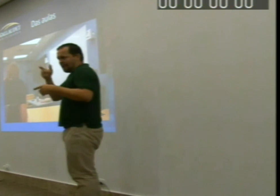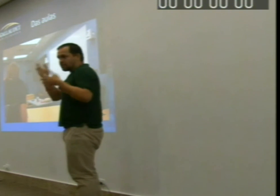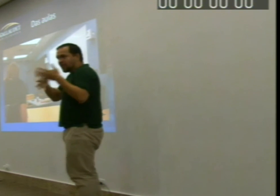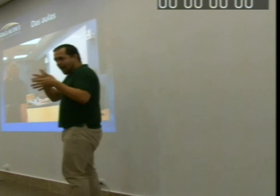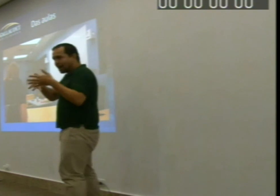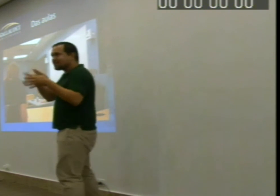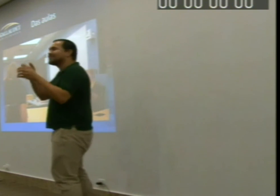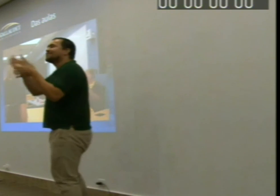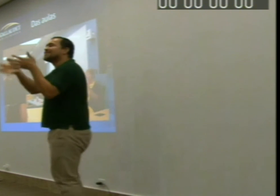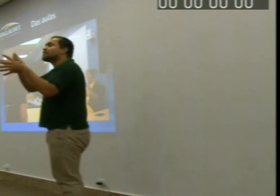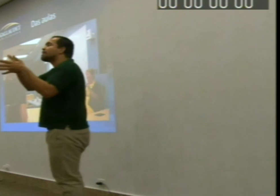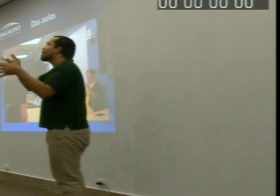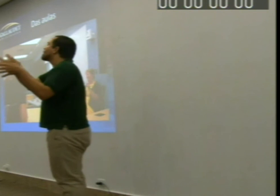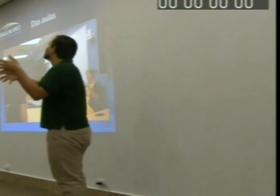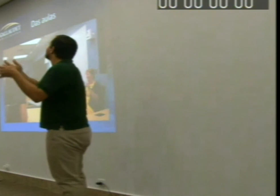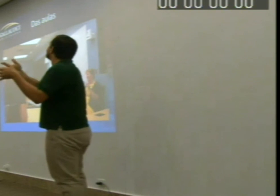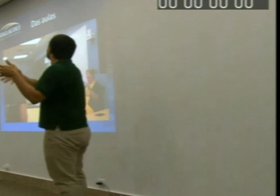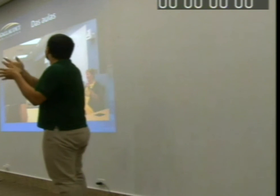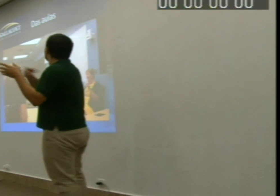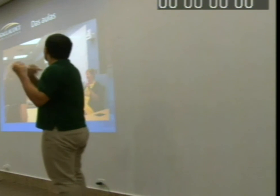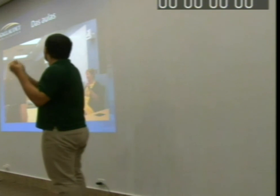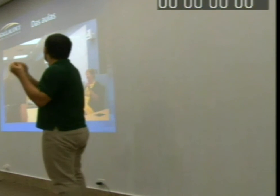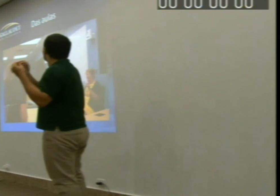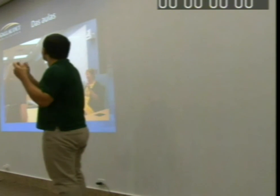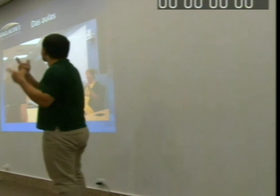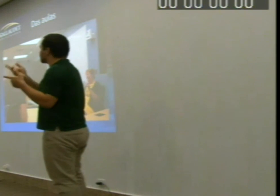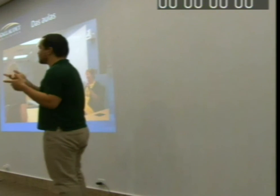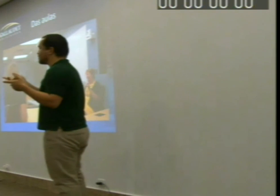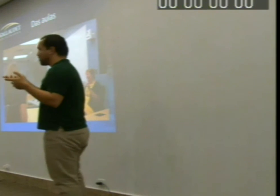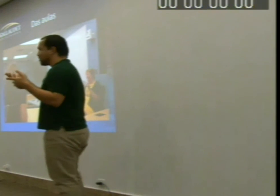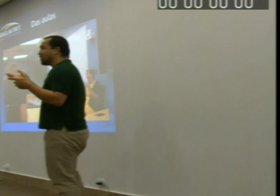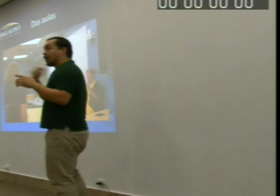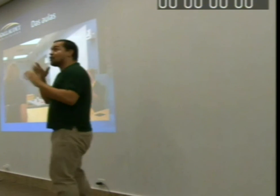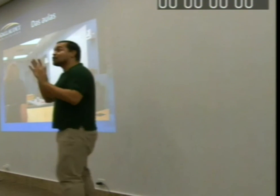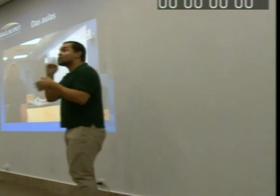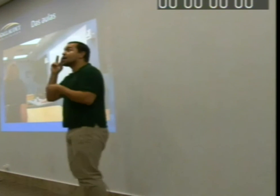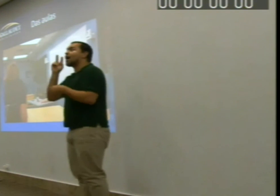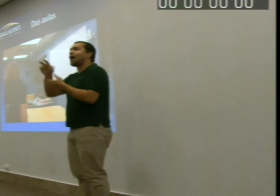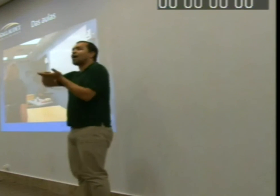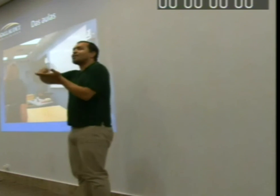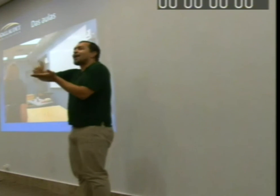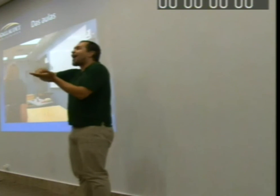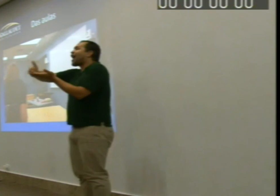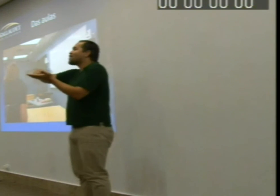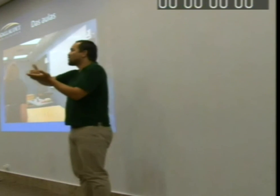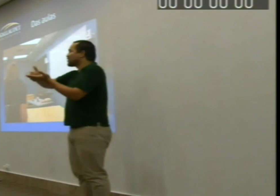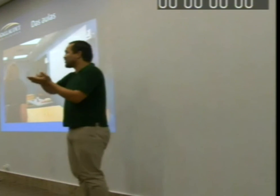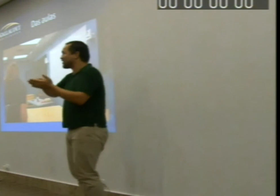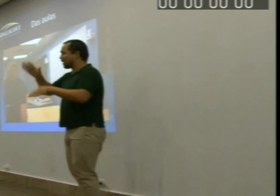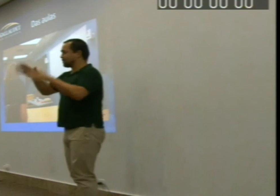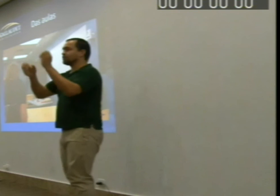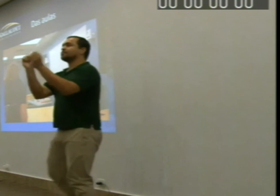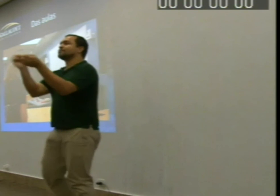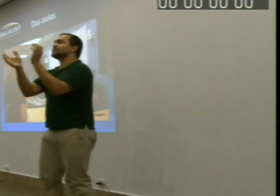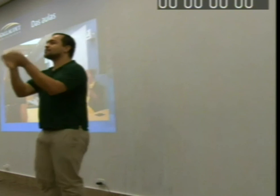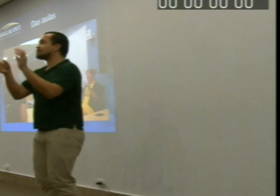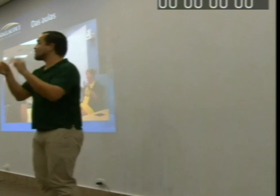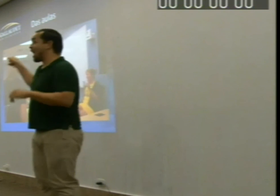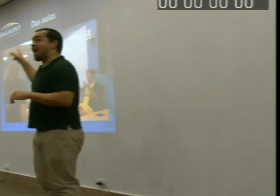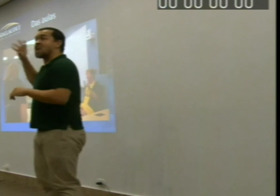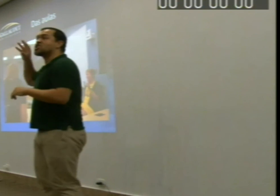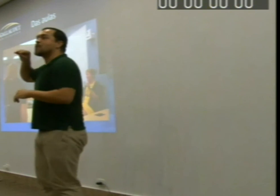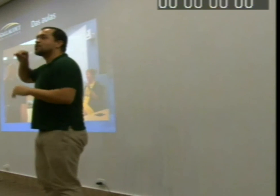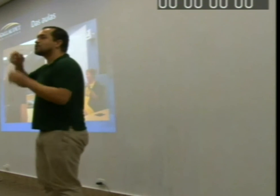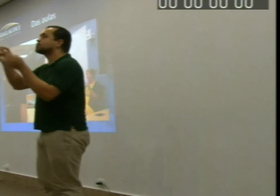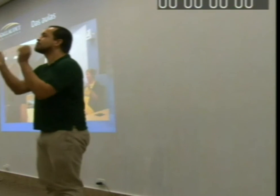ele já perdeu então libras se distrair como que ele vai não eu já vi o interf por exemplo algumas vezes